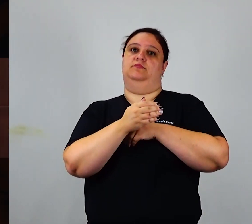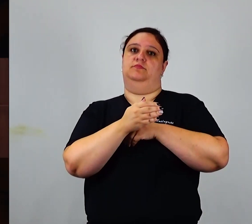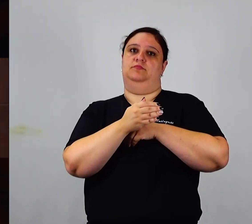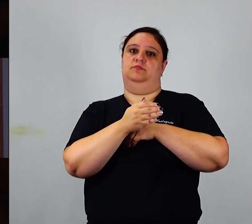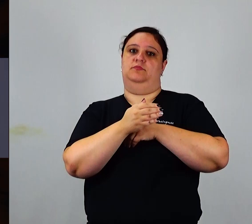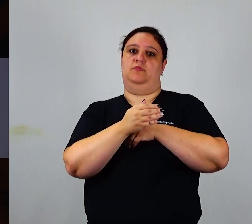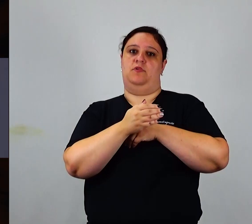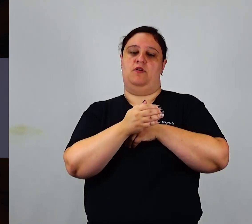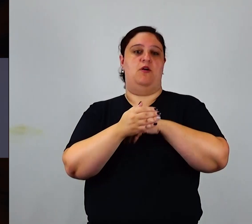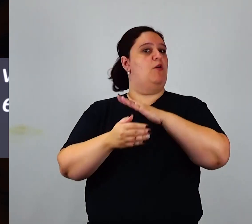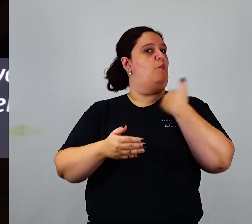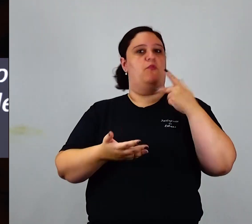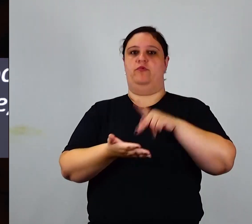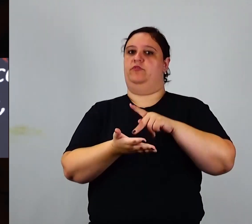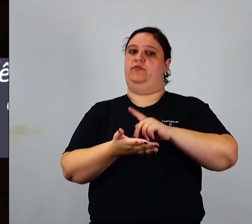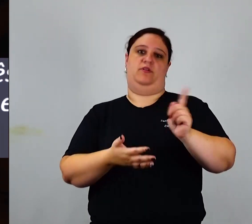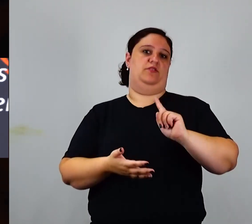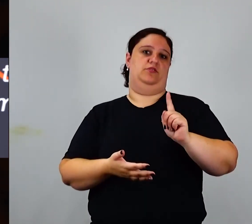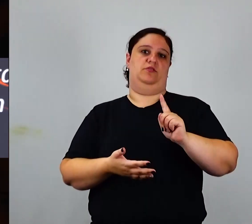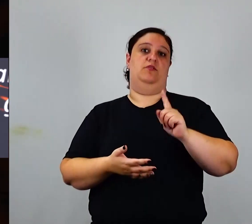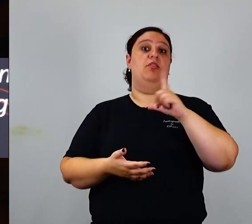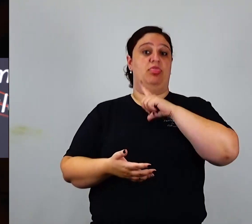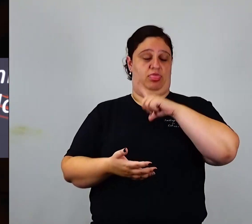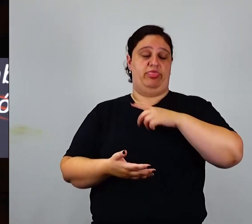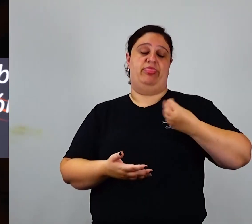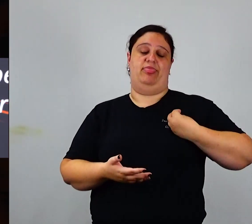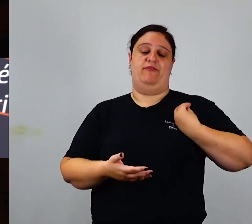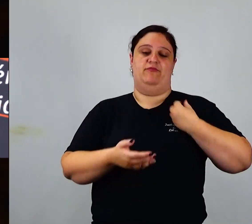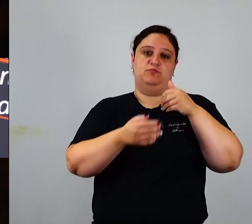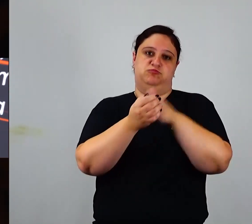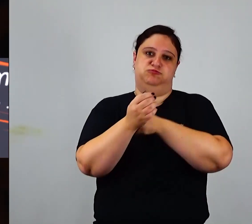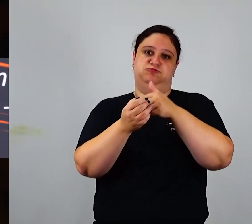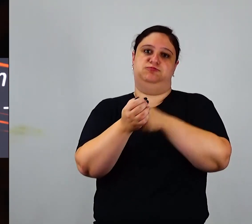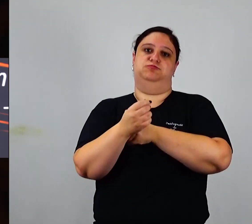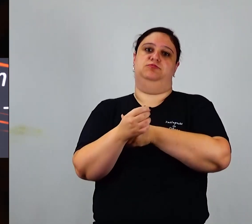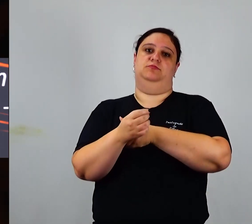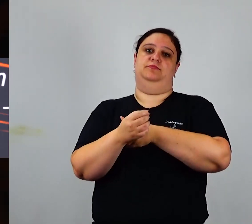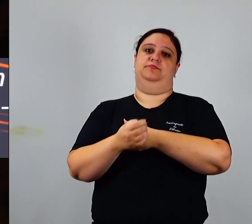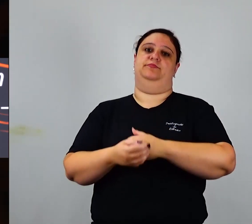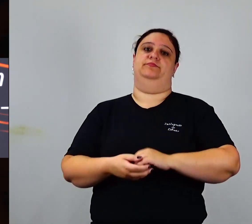Vocês não morreram, vocês têm uma vida escondida.